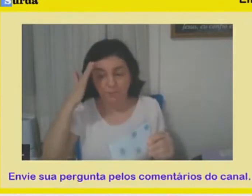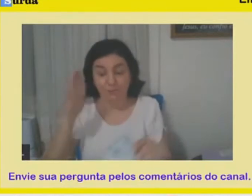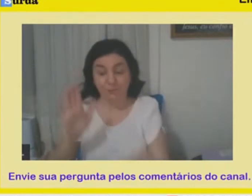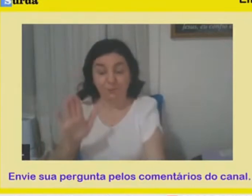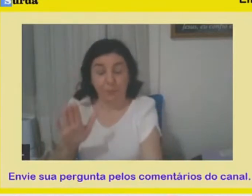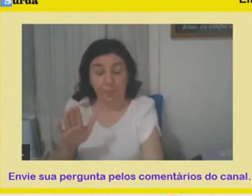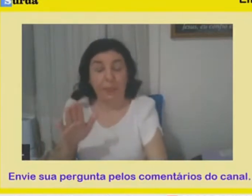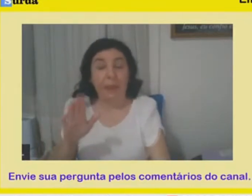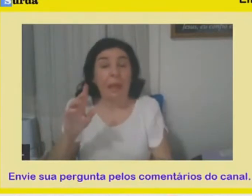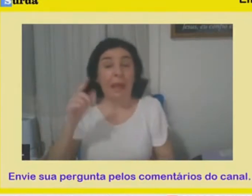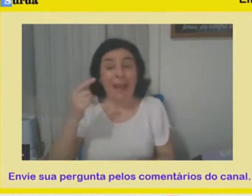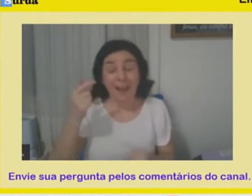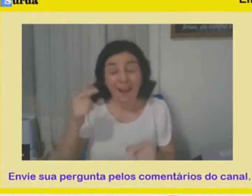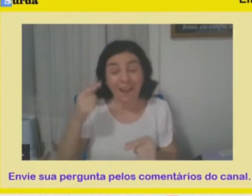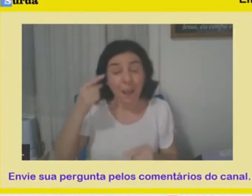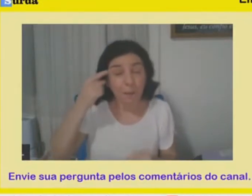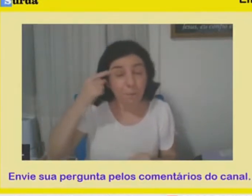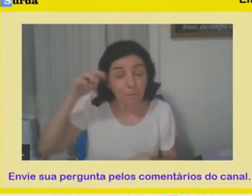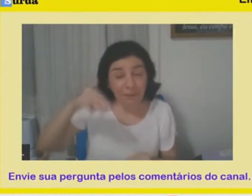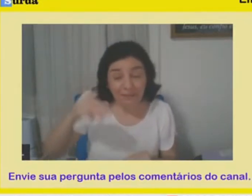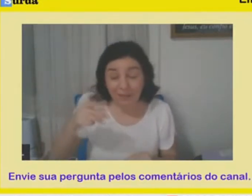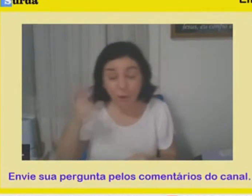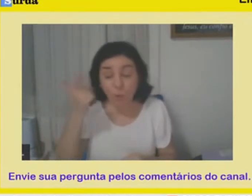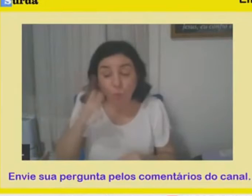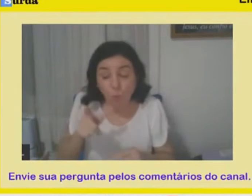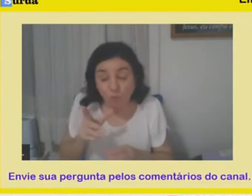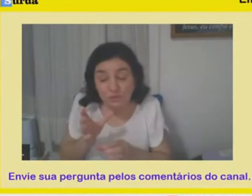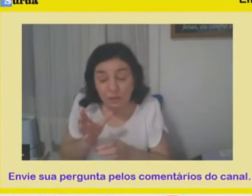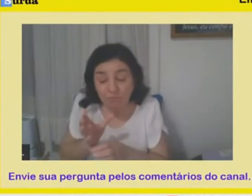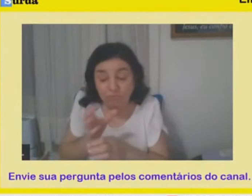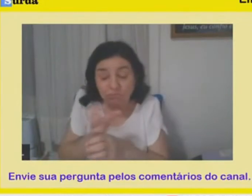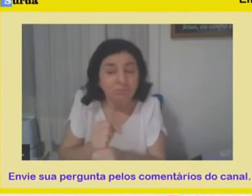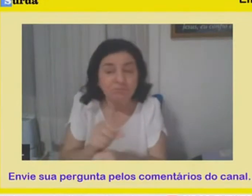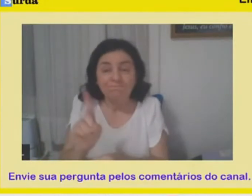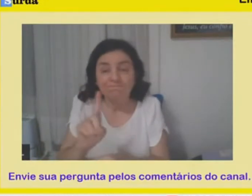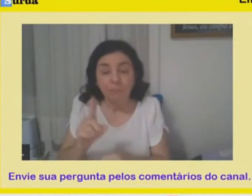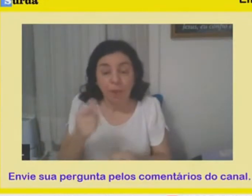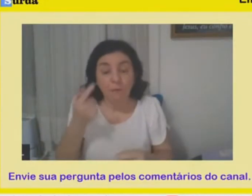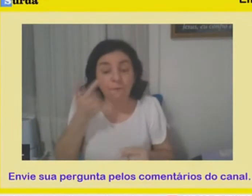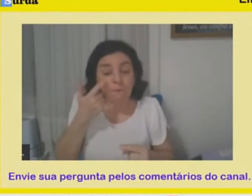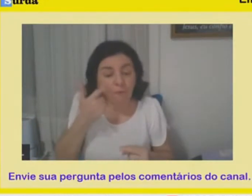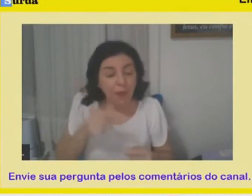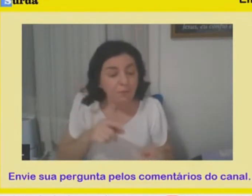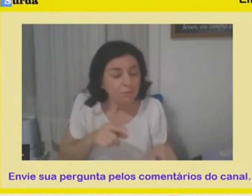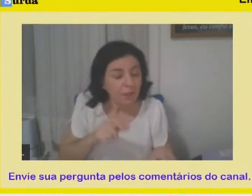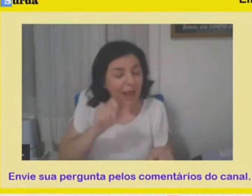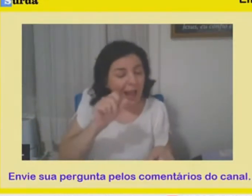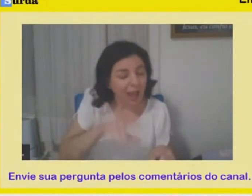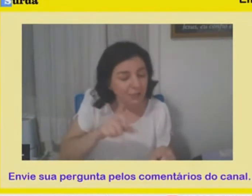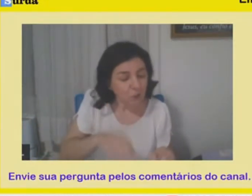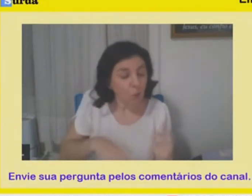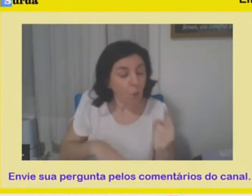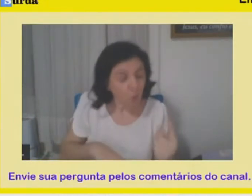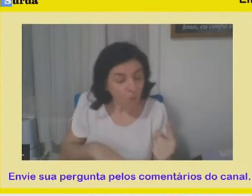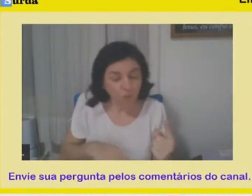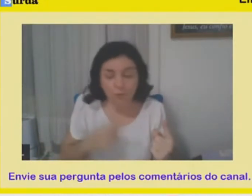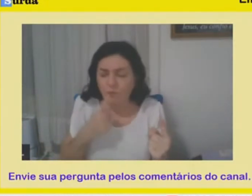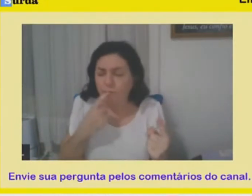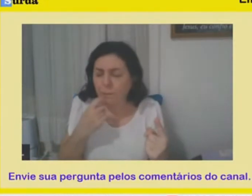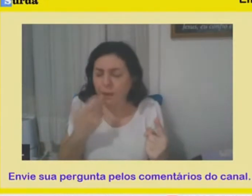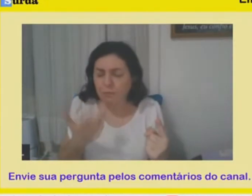Entendeu? Ele não vai entender que é azul, que é cor, que é quantidade, mas o surdo consegue, entendeu? O